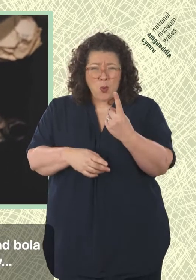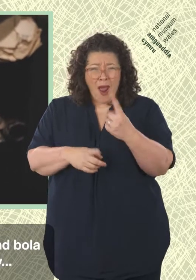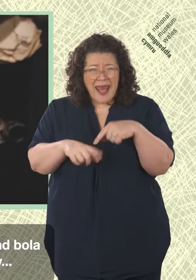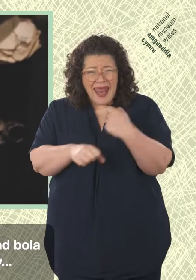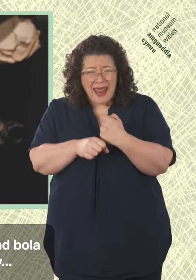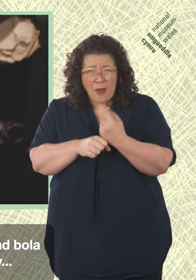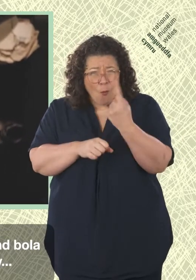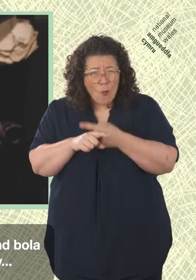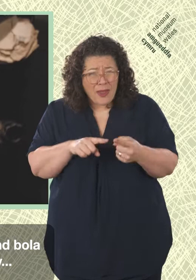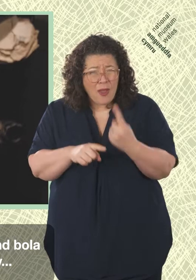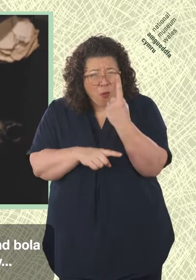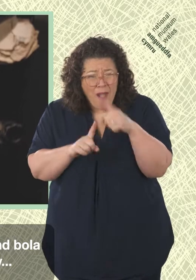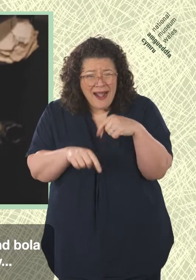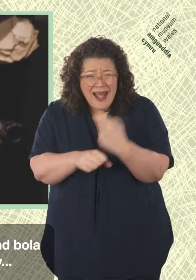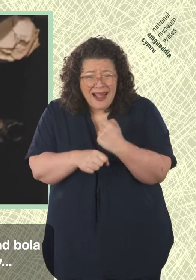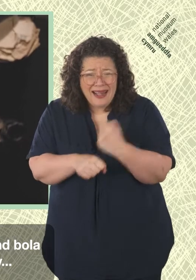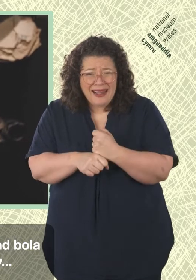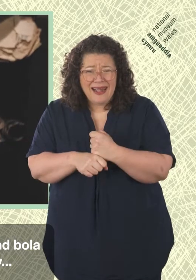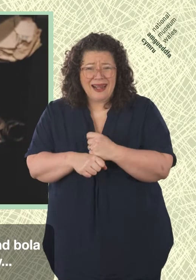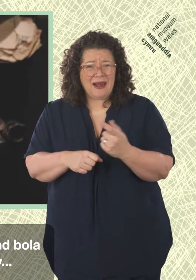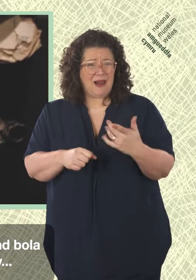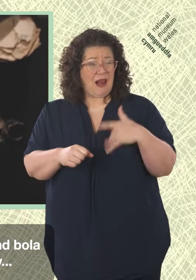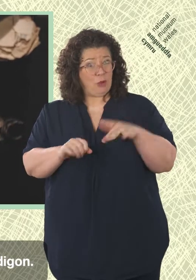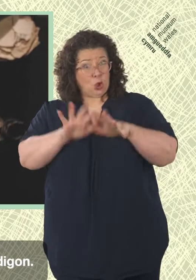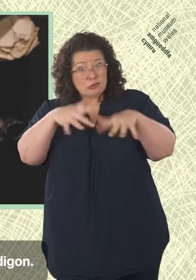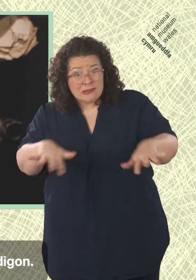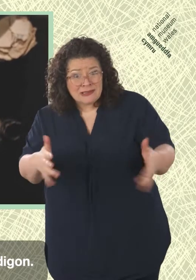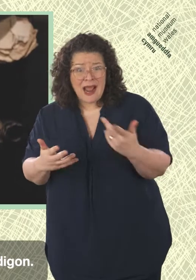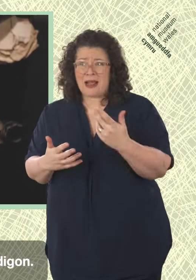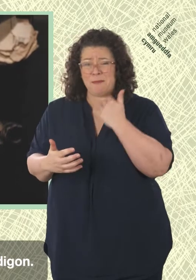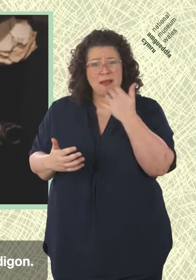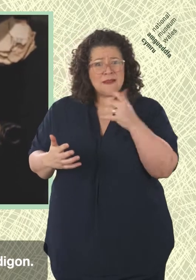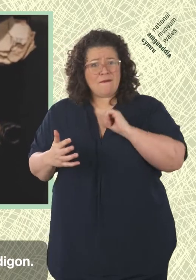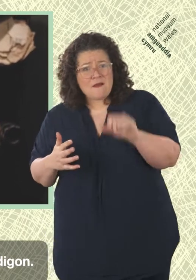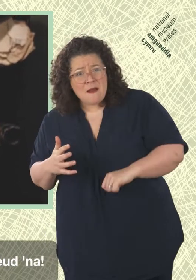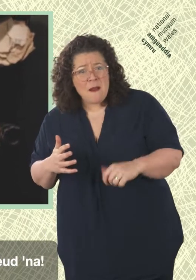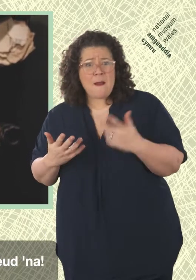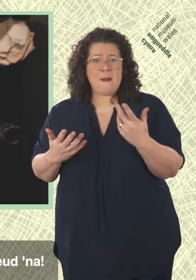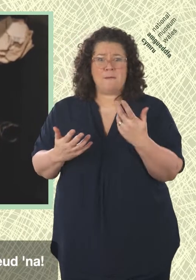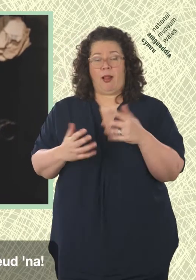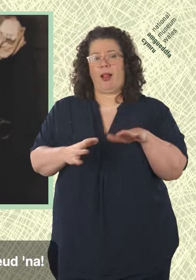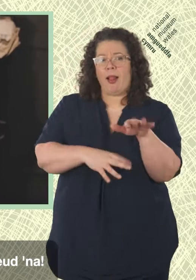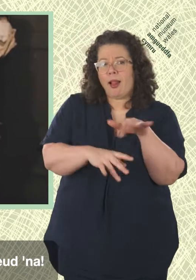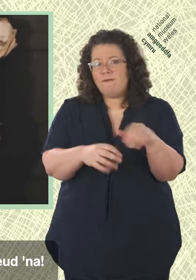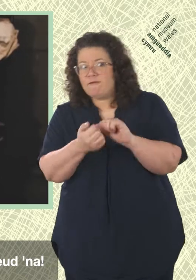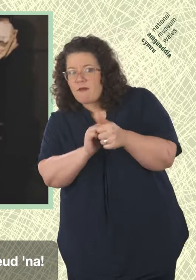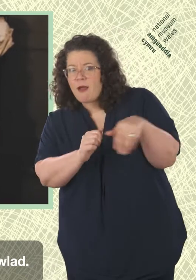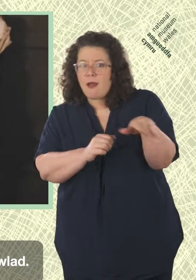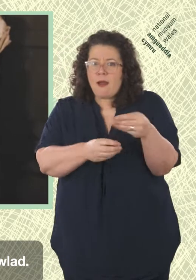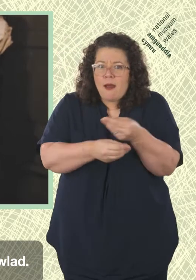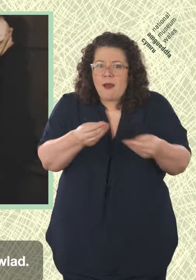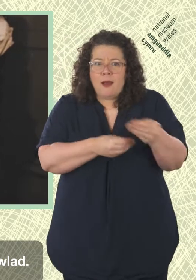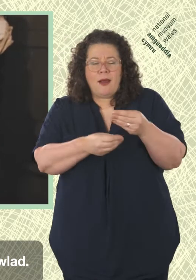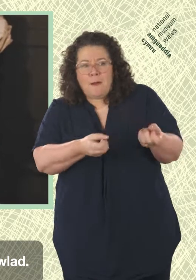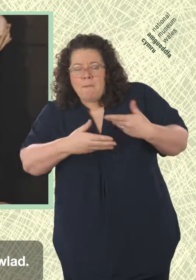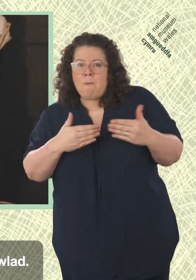a bod hi wedi cael llon bola o jyst gael un wy, a bod e ddim yn digon. Oh, fel bod hi'n gallu gweud na, mae hi'n byw